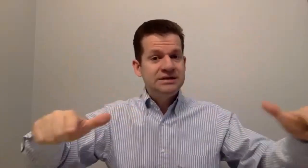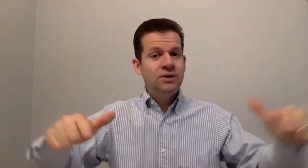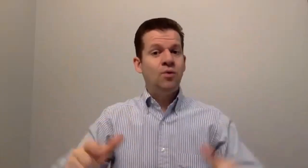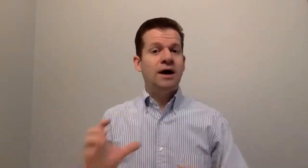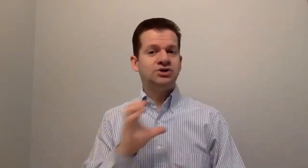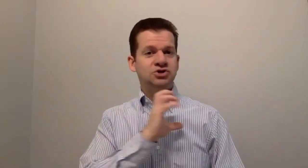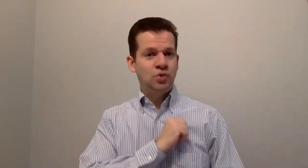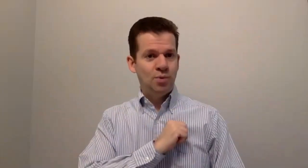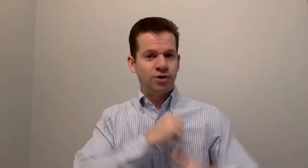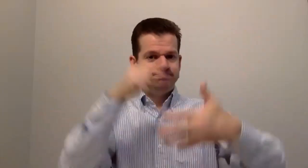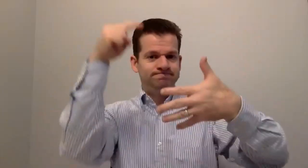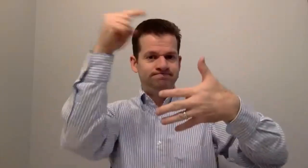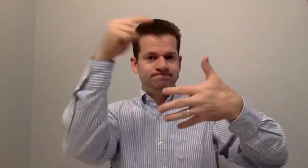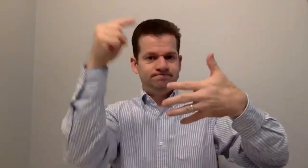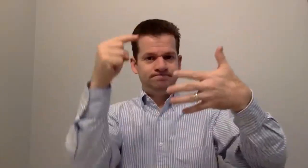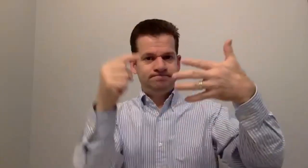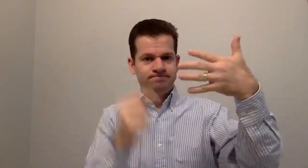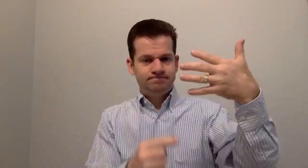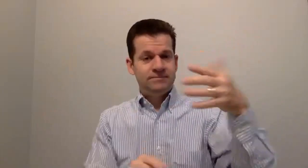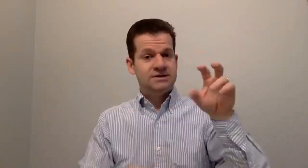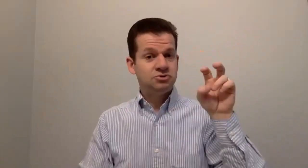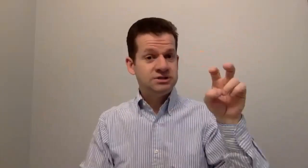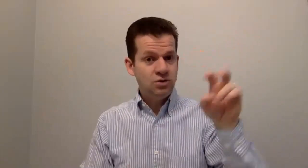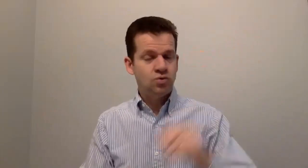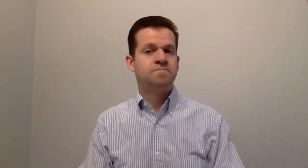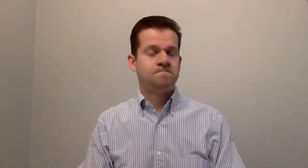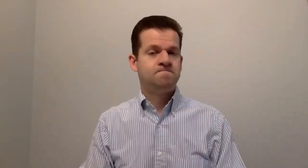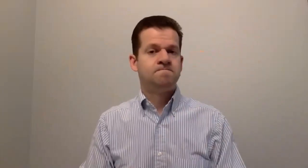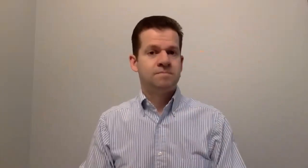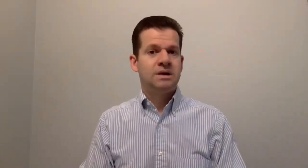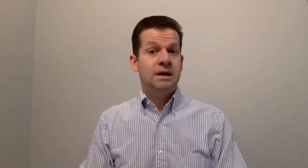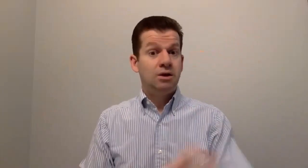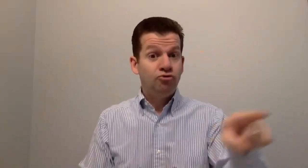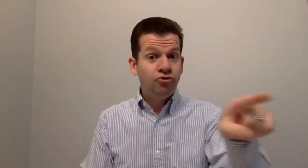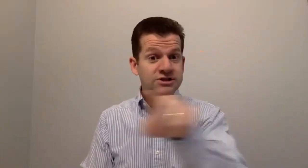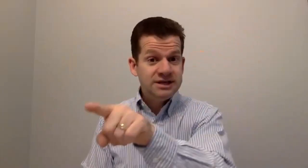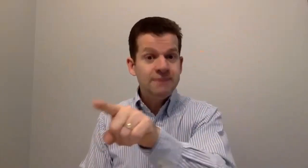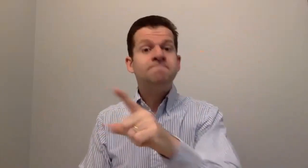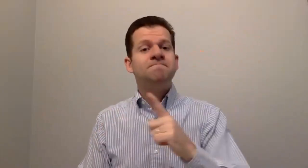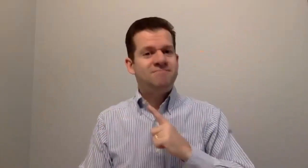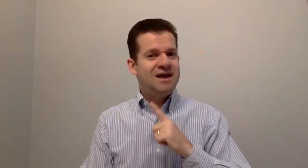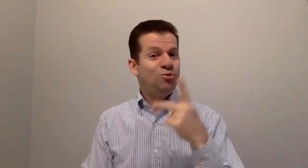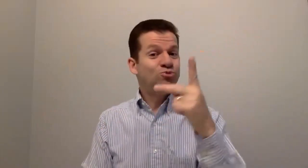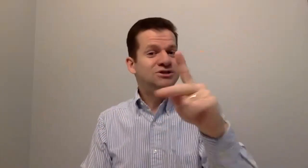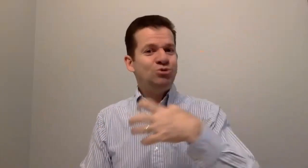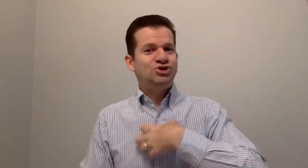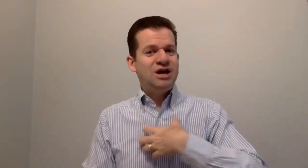essas cinco linguagens do amor. São cinco. Então, você tem o seu